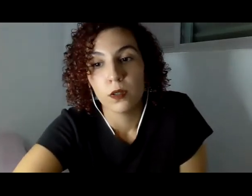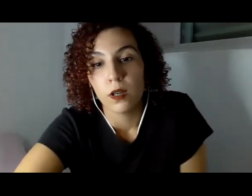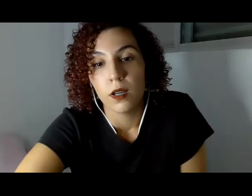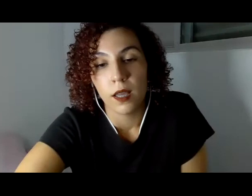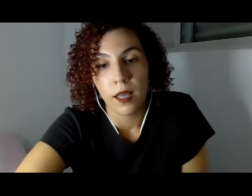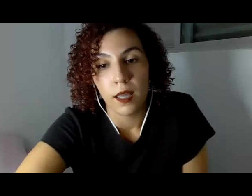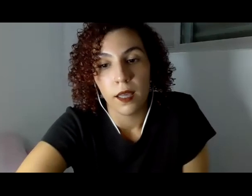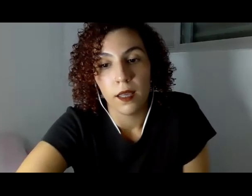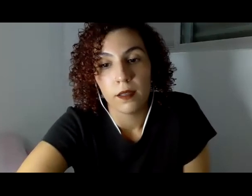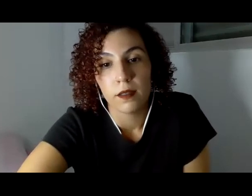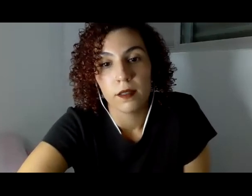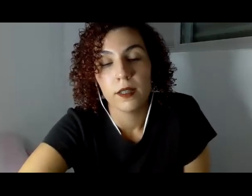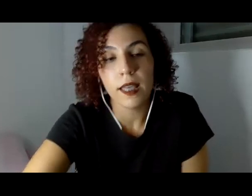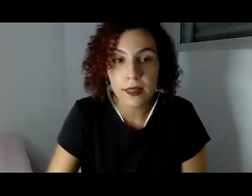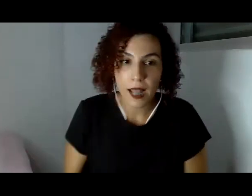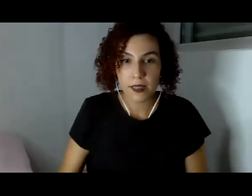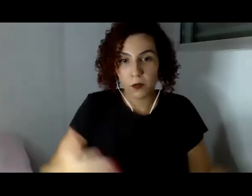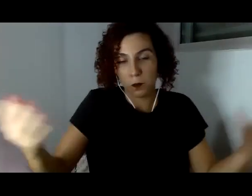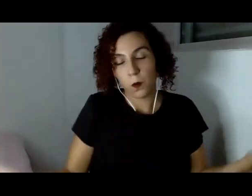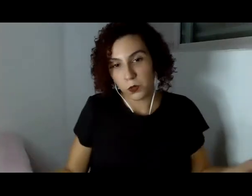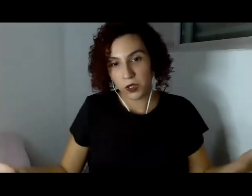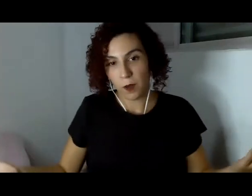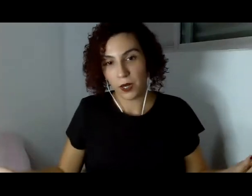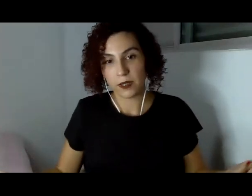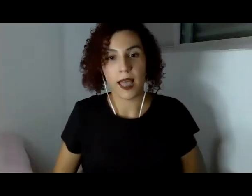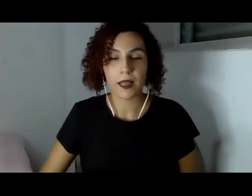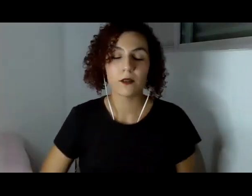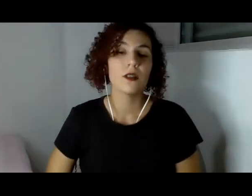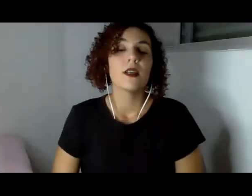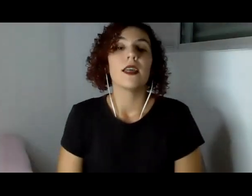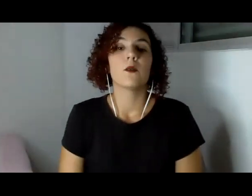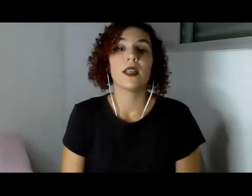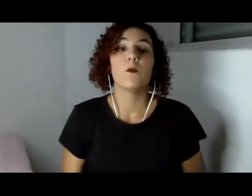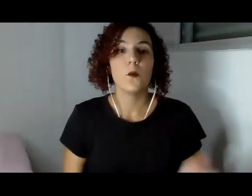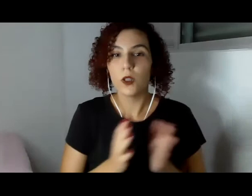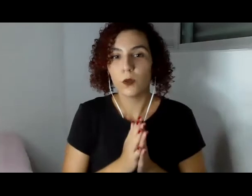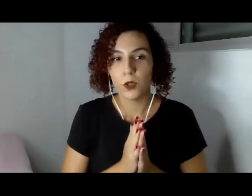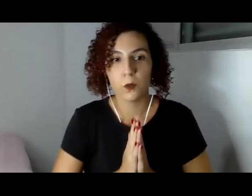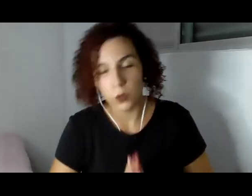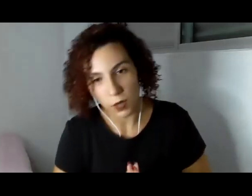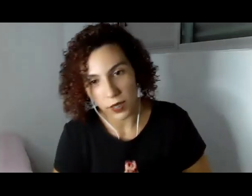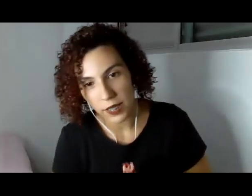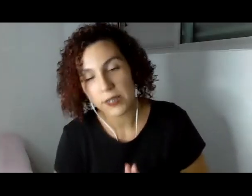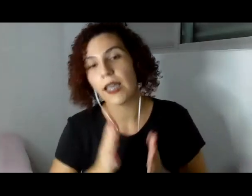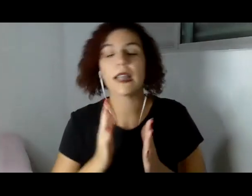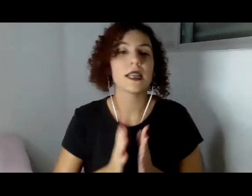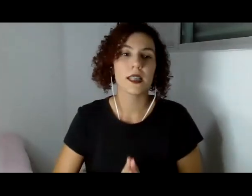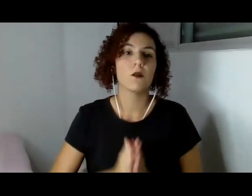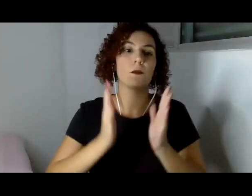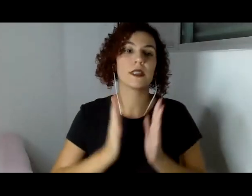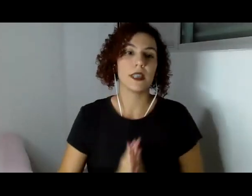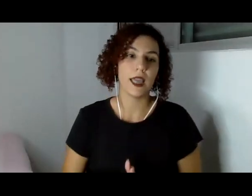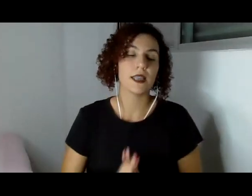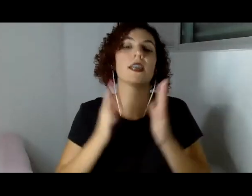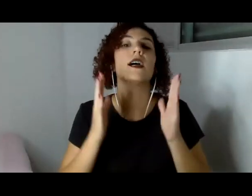sido, que tenha trazido um pouco de aprendizado. Eu queria muito, muito, muito agradecer a